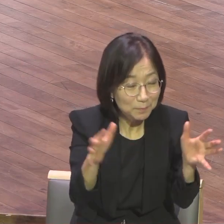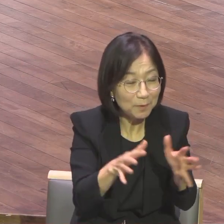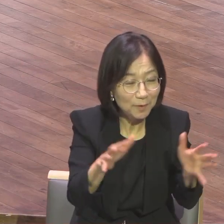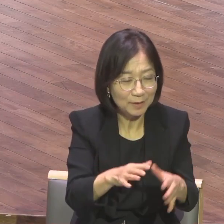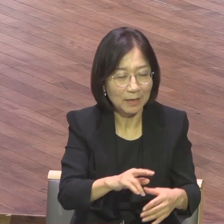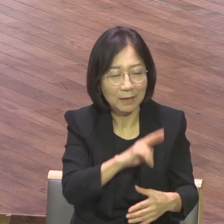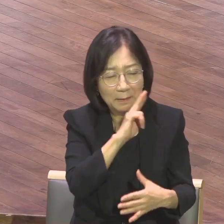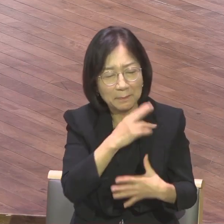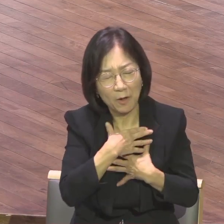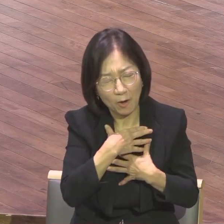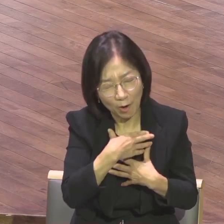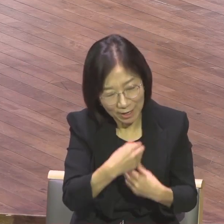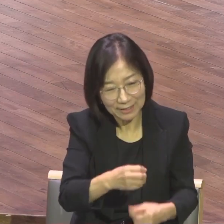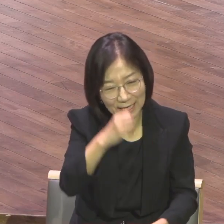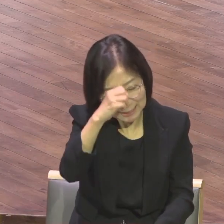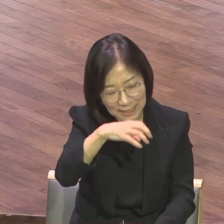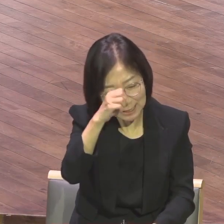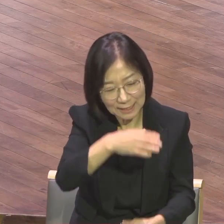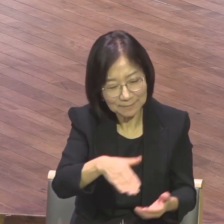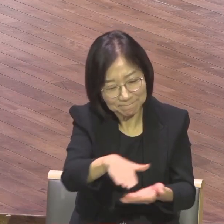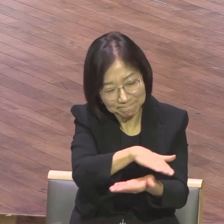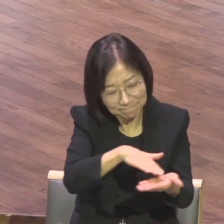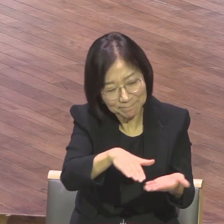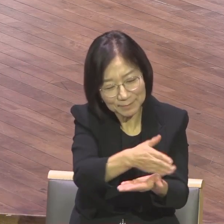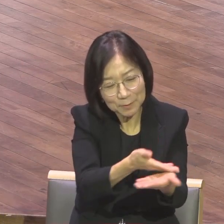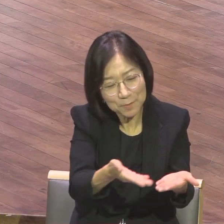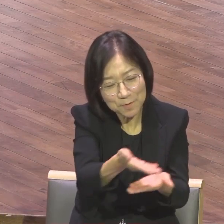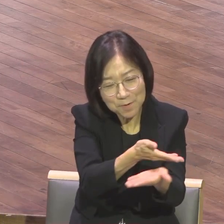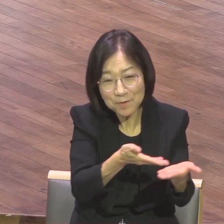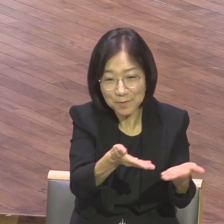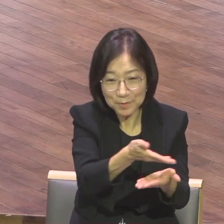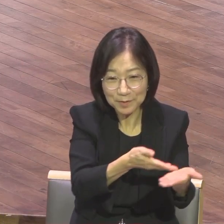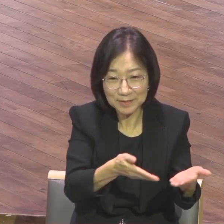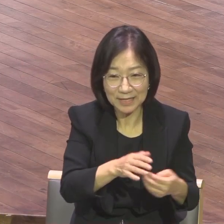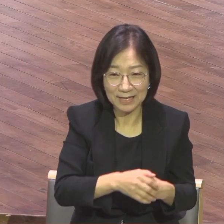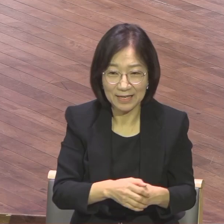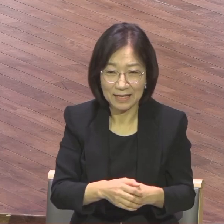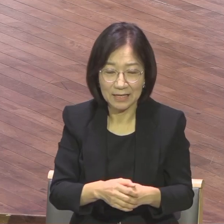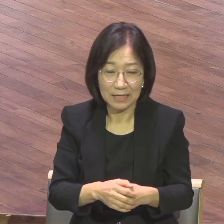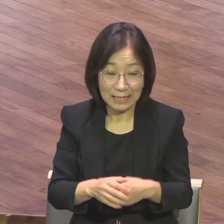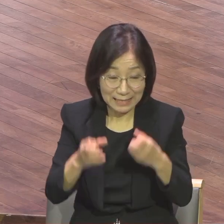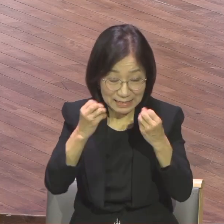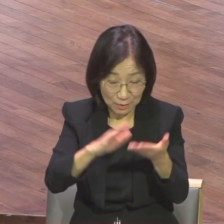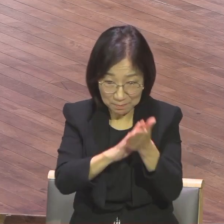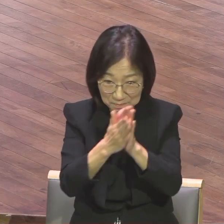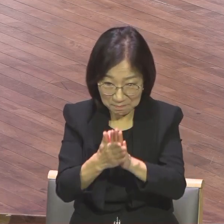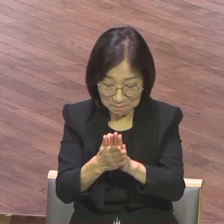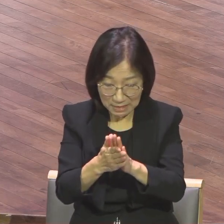우리끼리 편안하게 잘 먹고 잘 살고 잘 놀자. 우리끼리 다른 뭐 그리 변화 싫어.